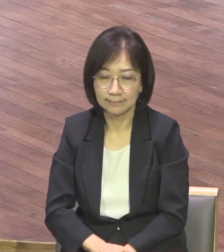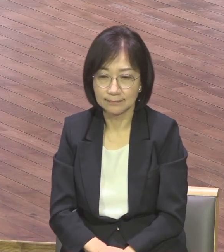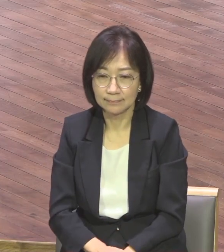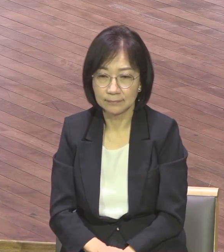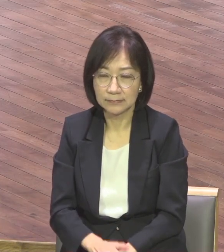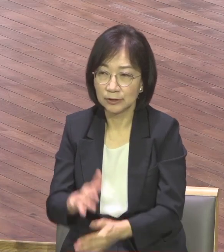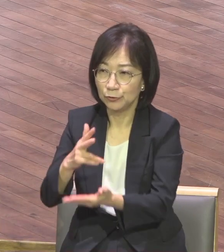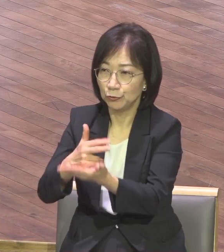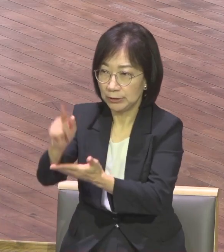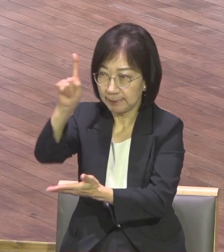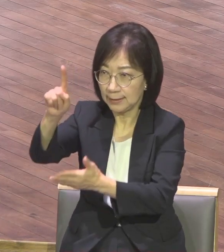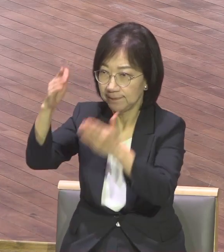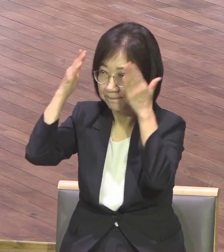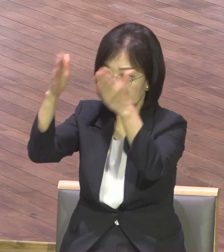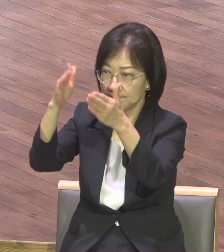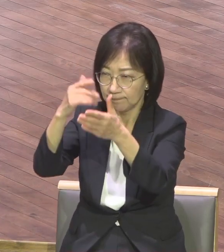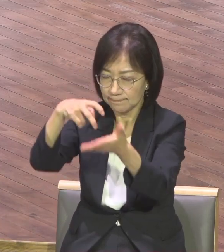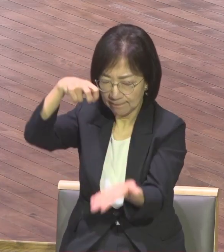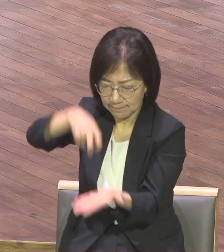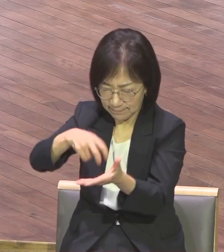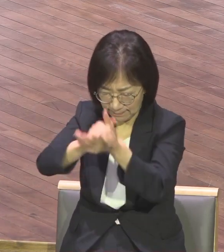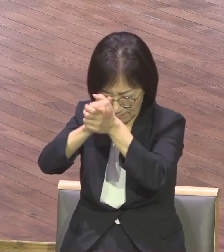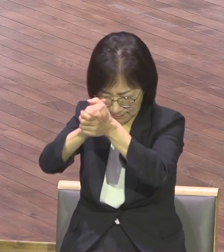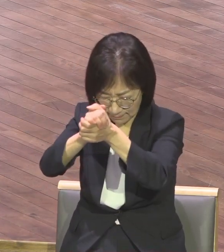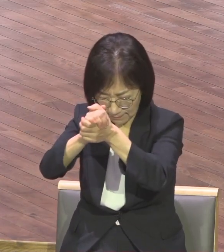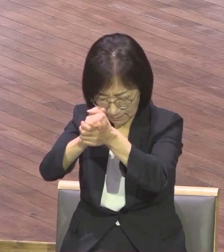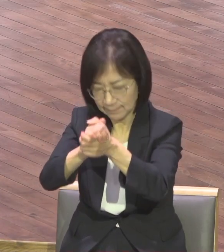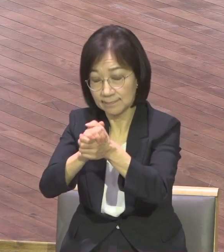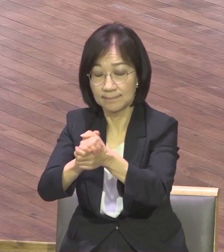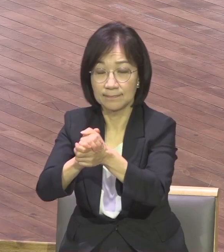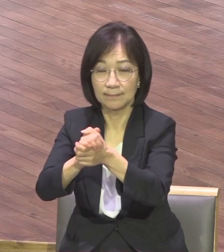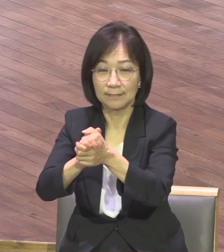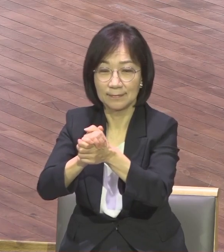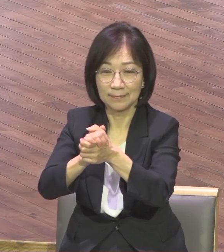주님만 바라보고 계속 무릎 꿇었던 하나님께서